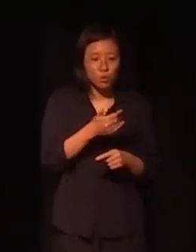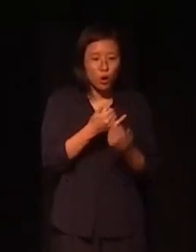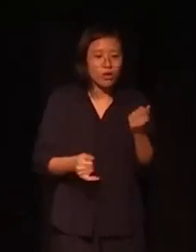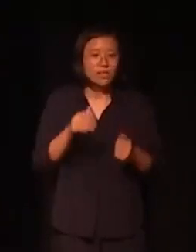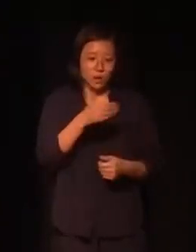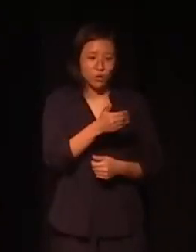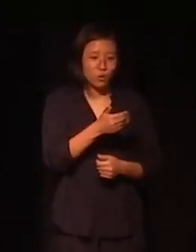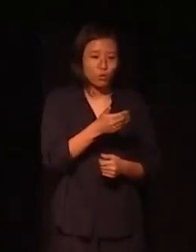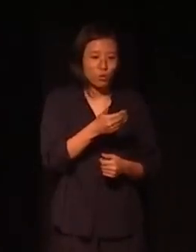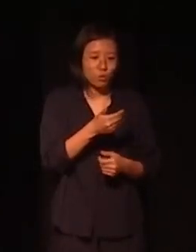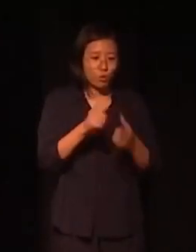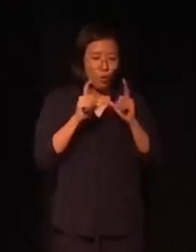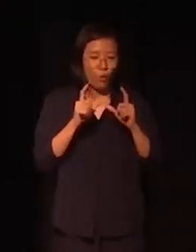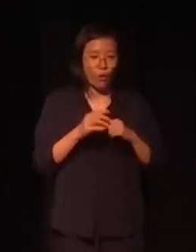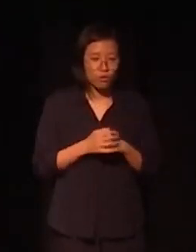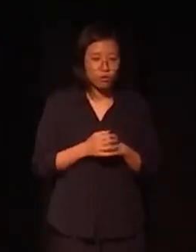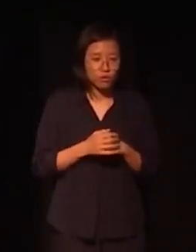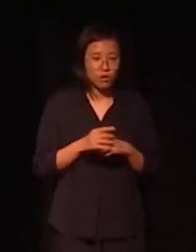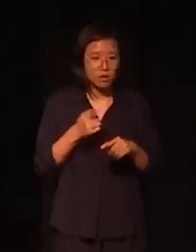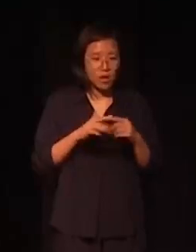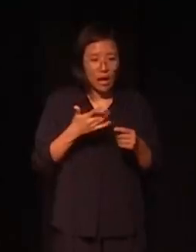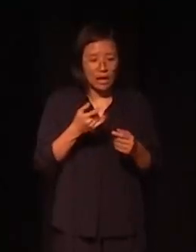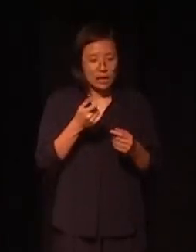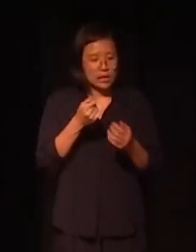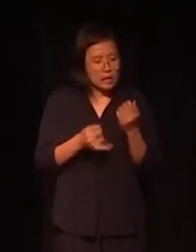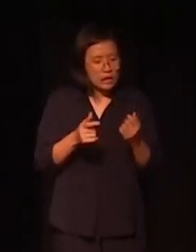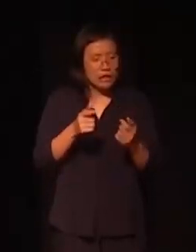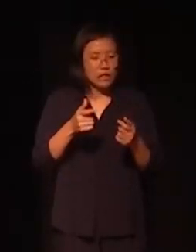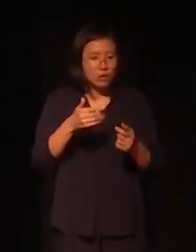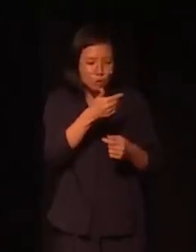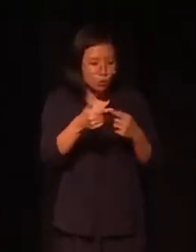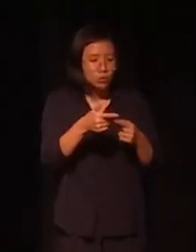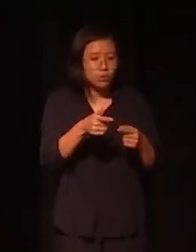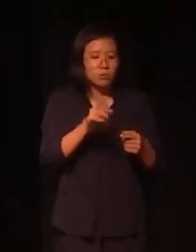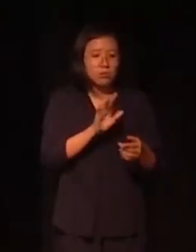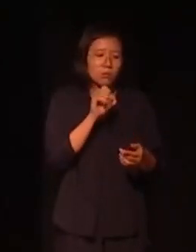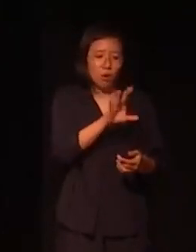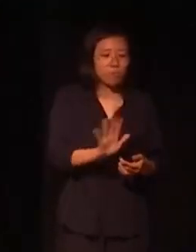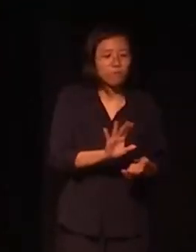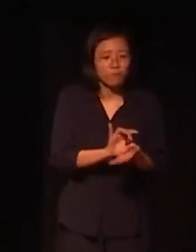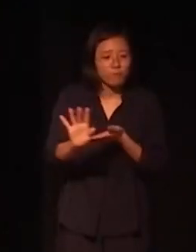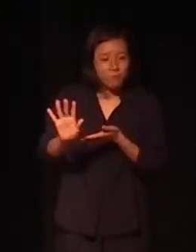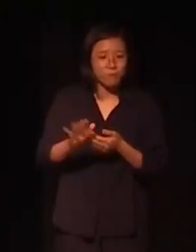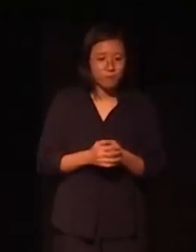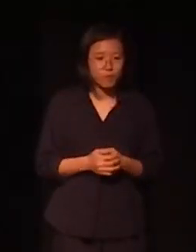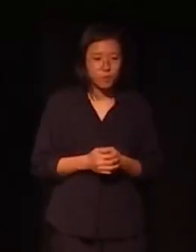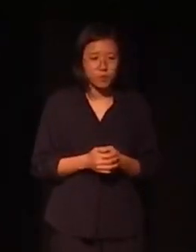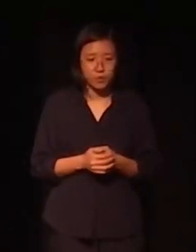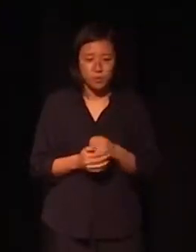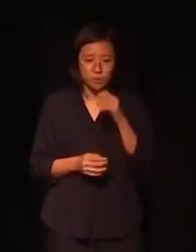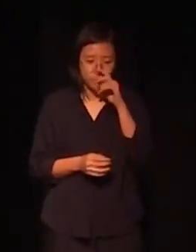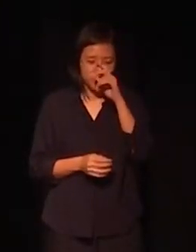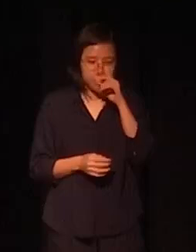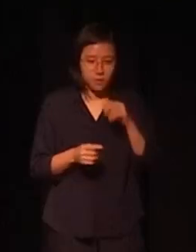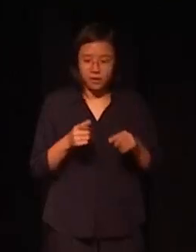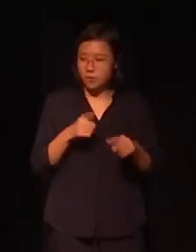fish soup without mentioning 生鱼. And then we also come across what we call image